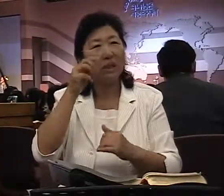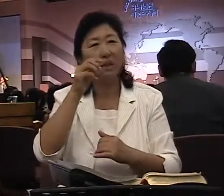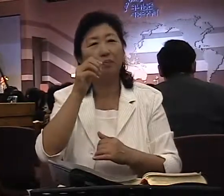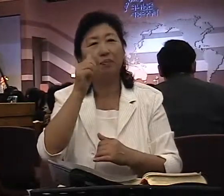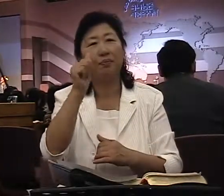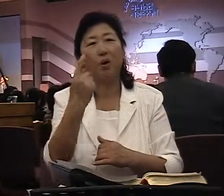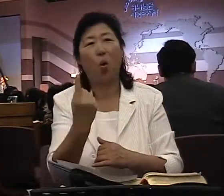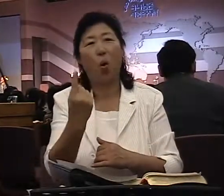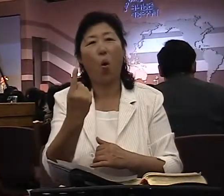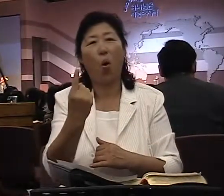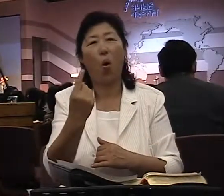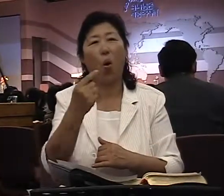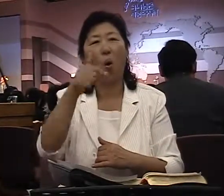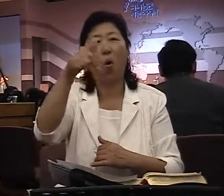안에 뭐가 들어있는가?